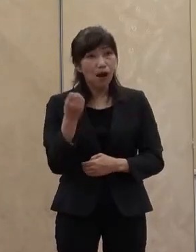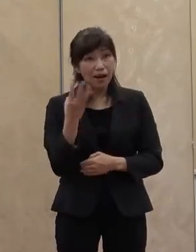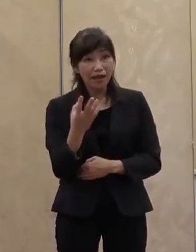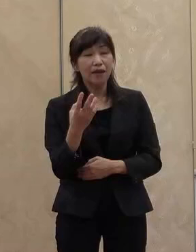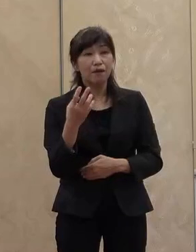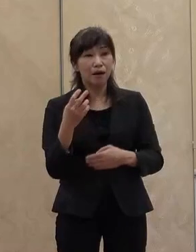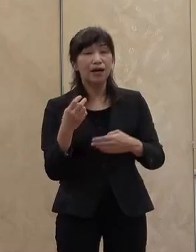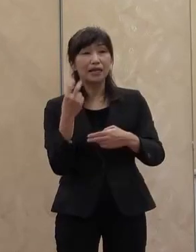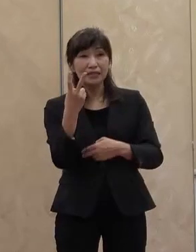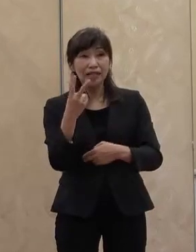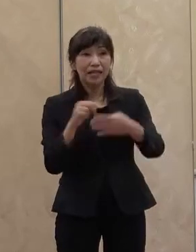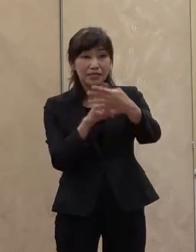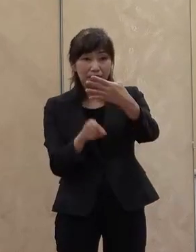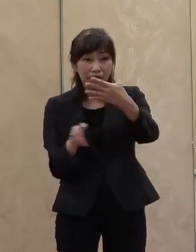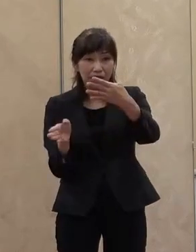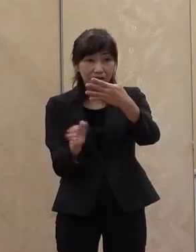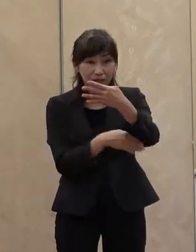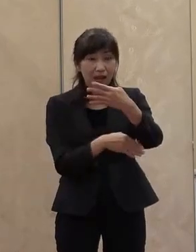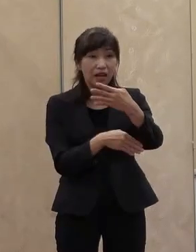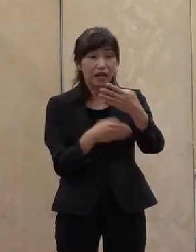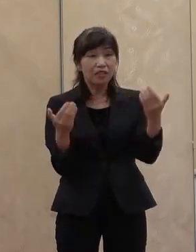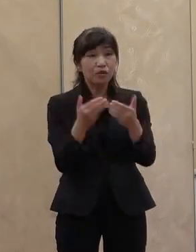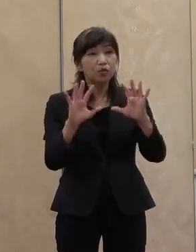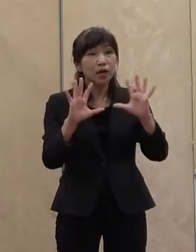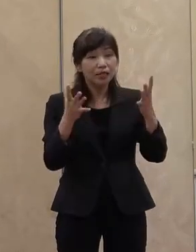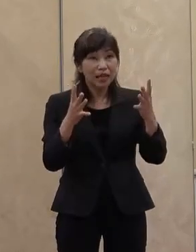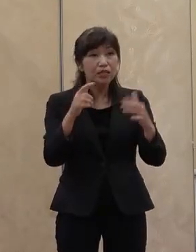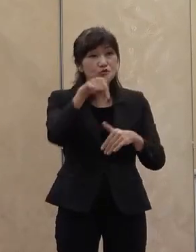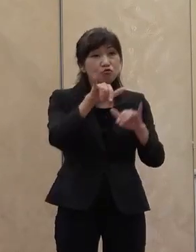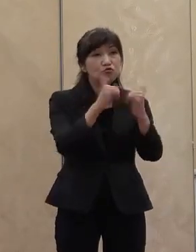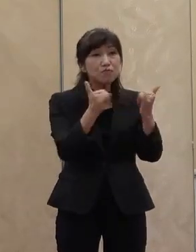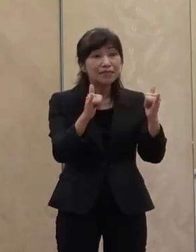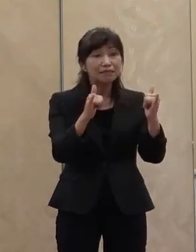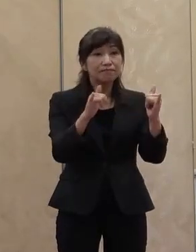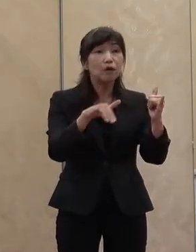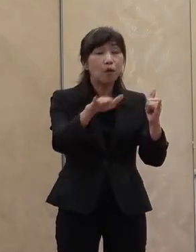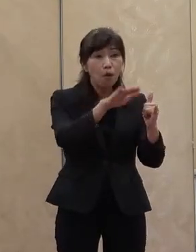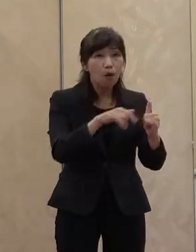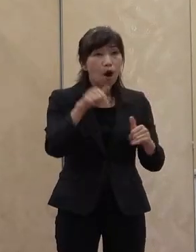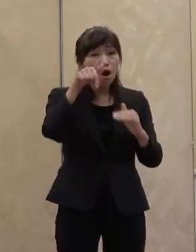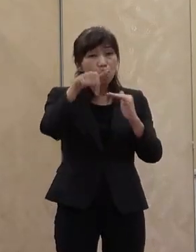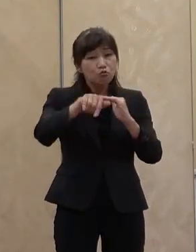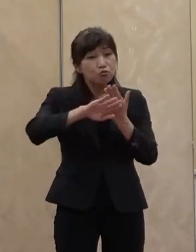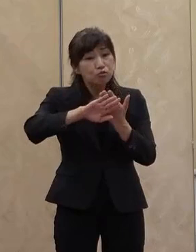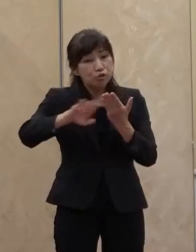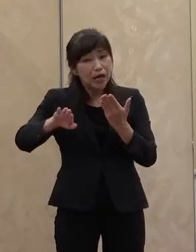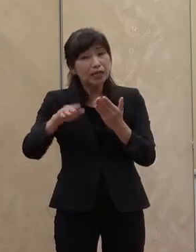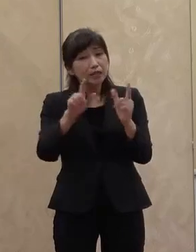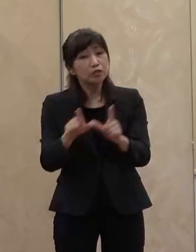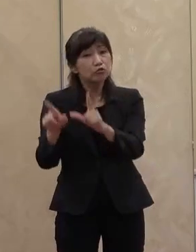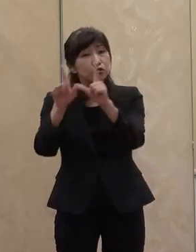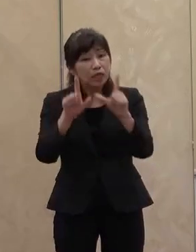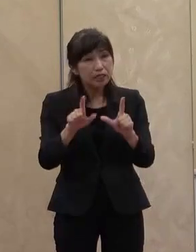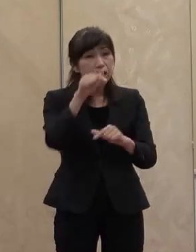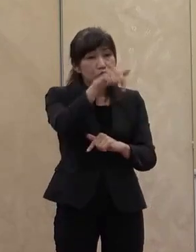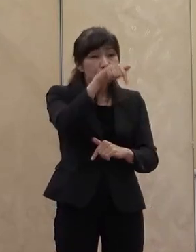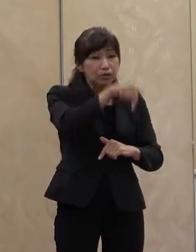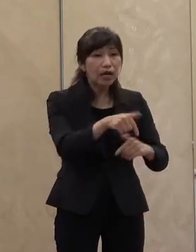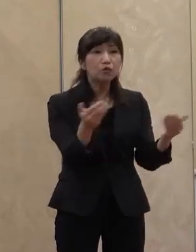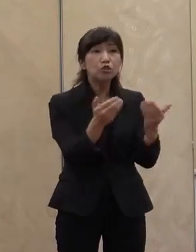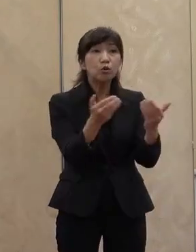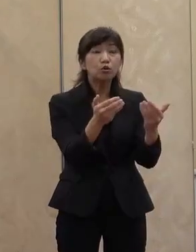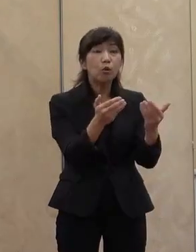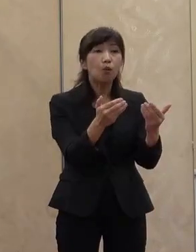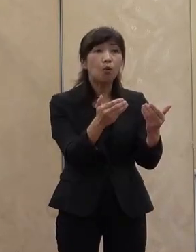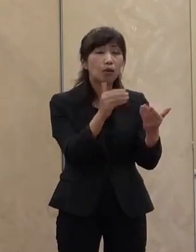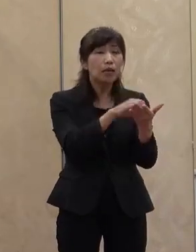職した府民の方とあるんですけれども、府外に住んでいて府内の会社で働いていて離